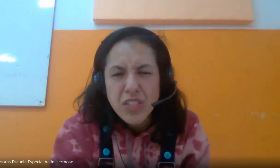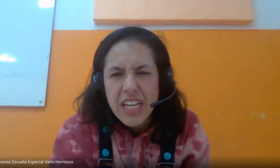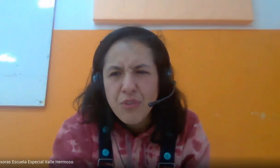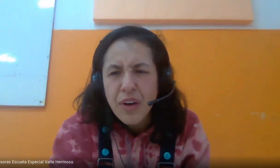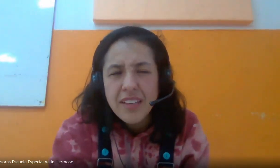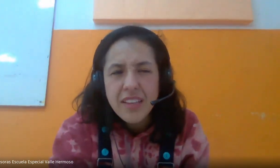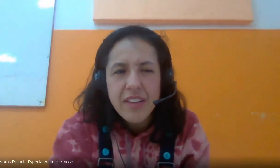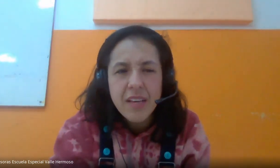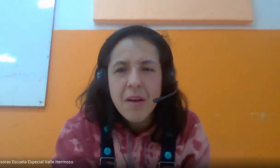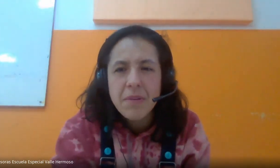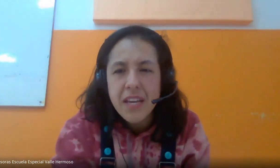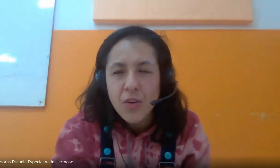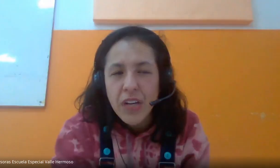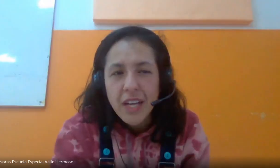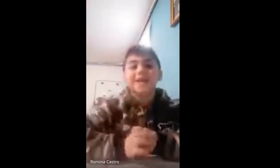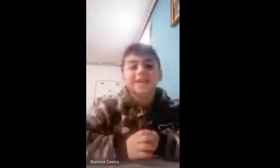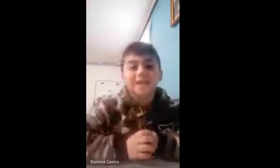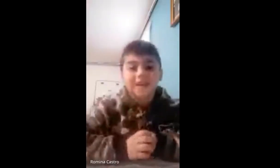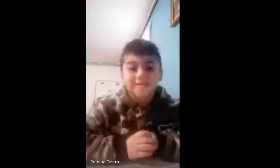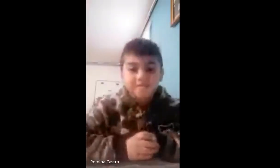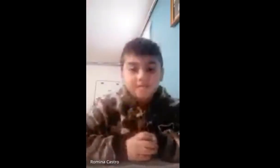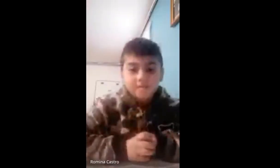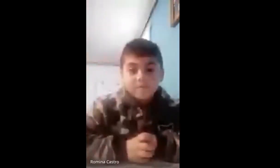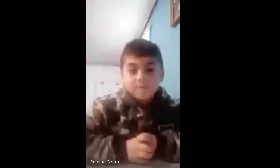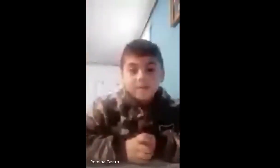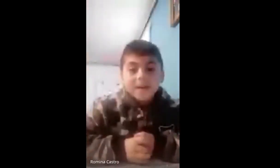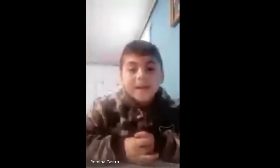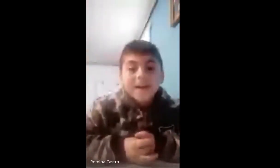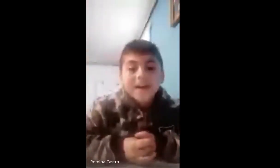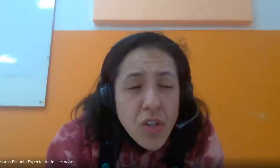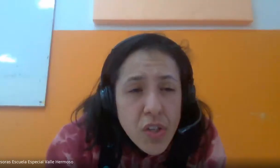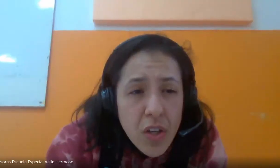Estuche, elefante, a ver qué más empezará con él. ¿Cuánto Alonso?